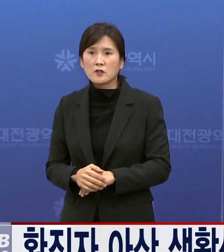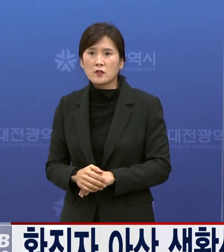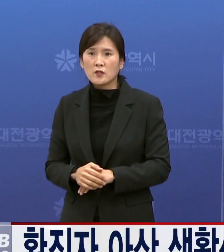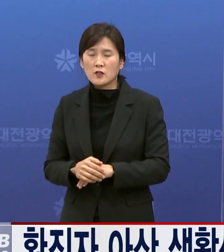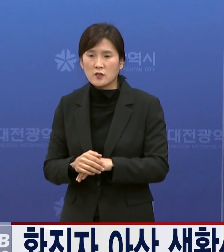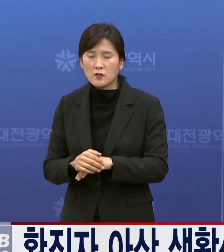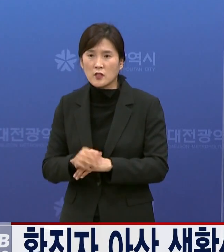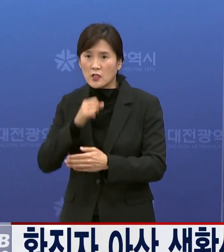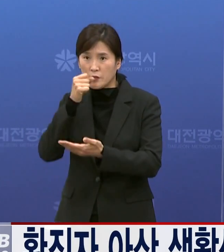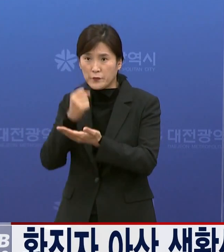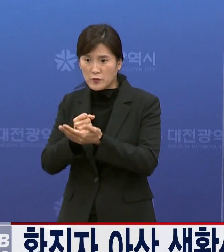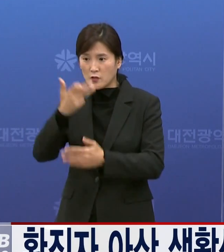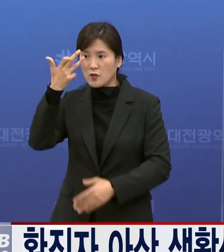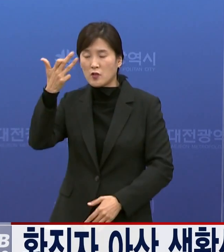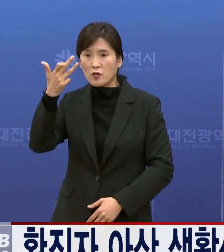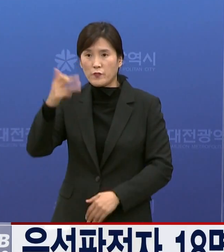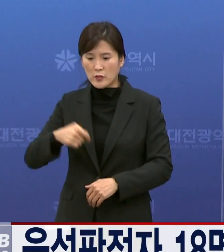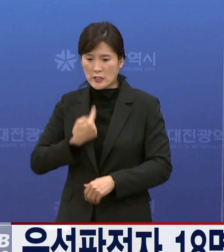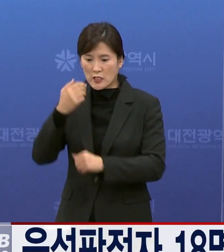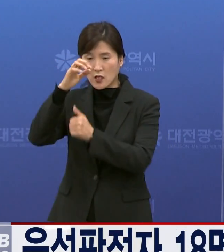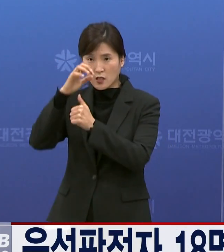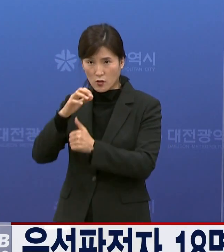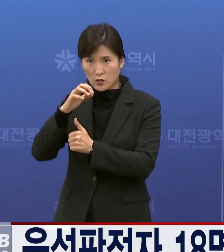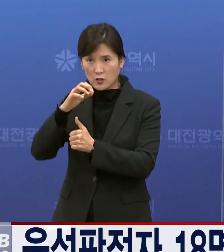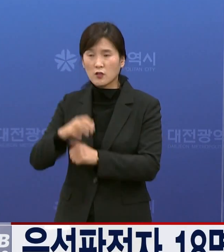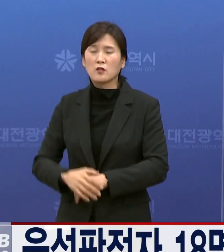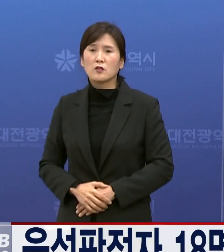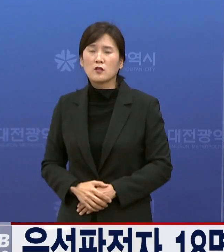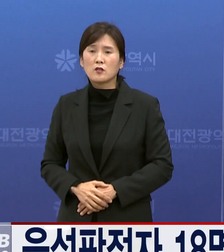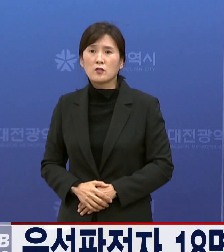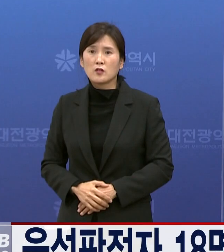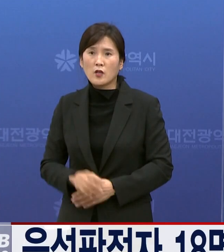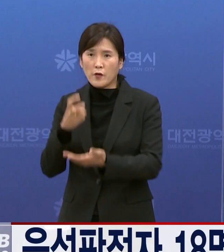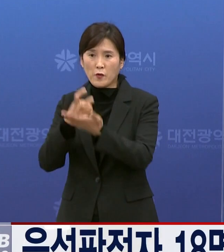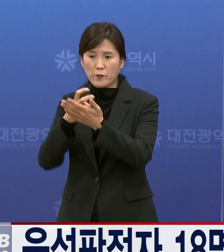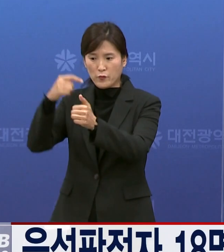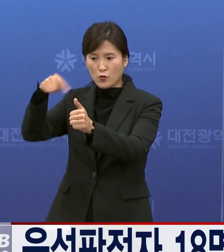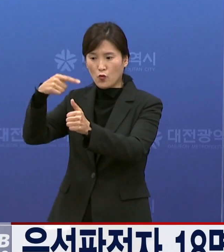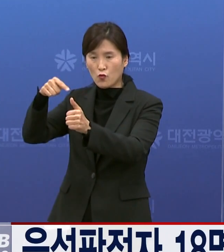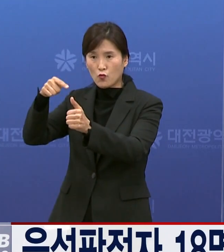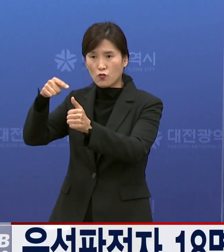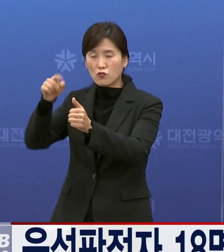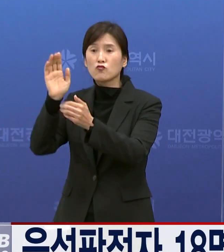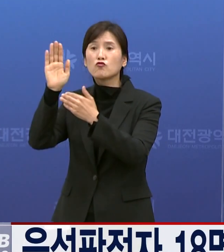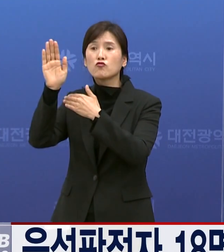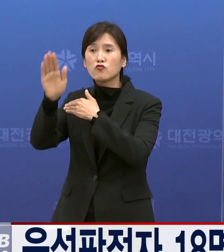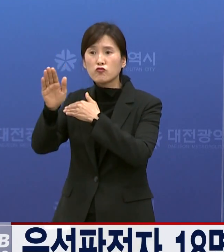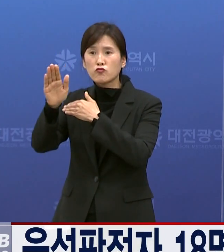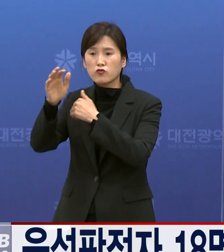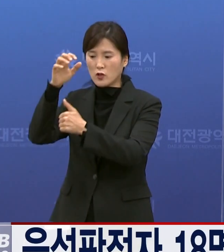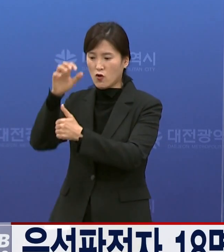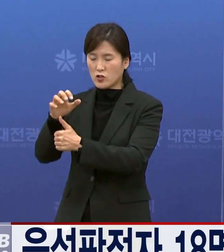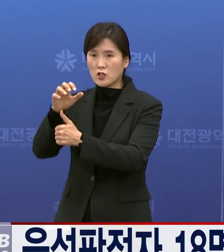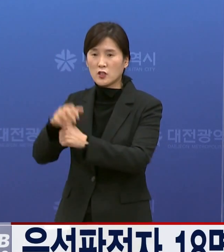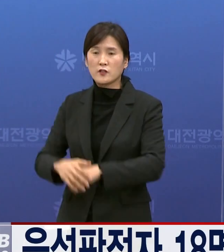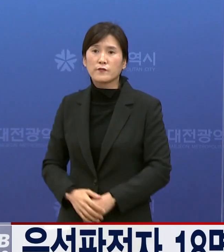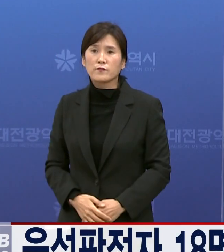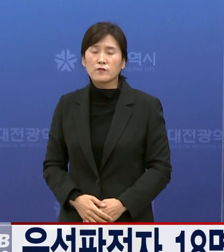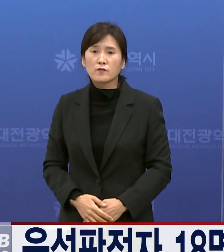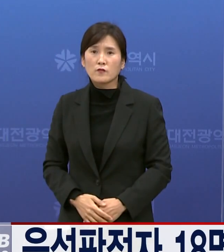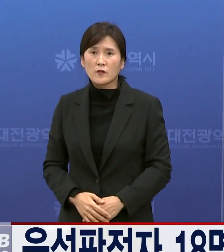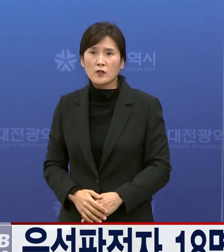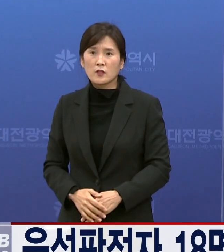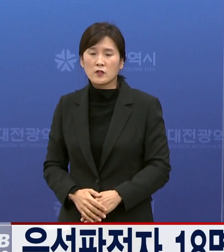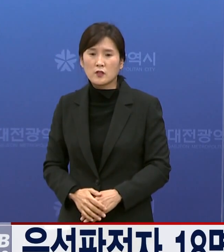음성 판정자 18명에 대해서는 자가 격리 수칙 교육 후 격리 조치할 예정입니다. 아울러서